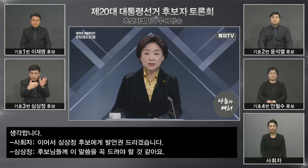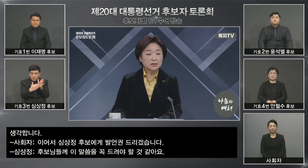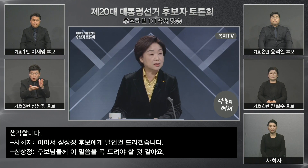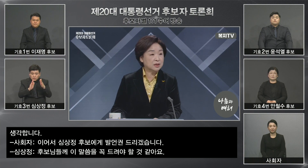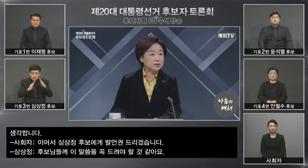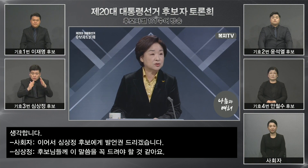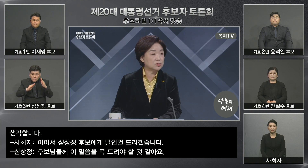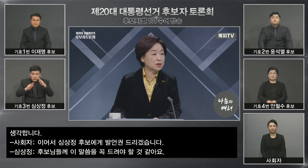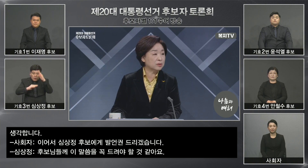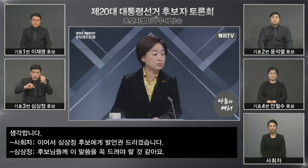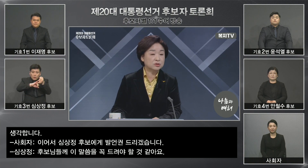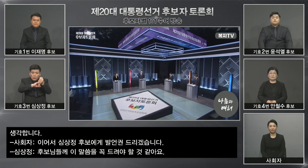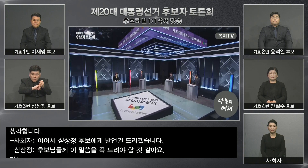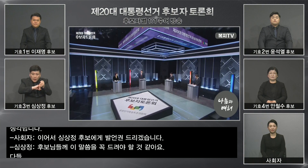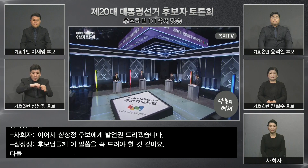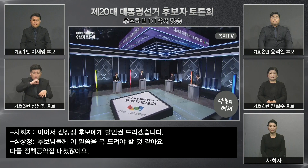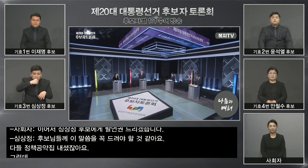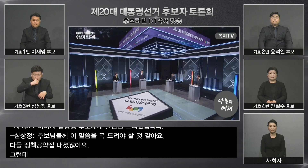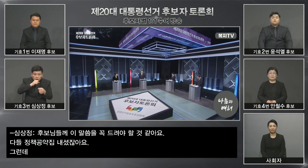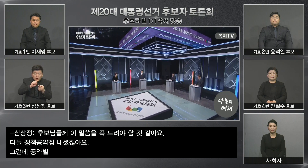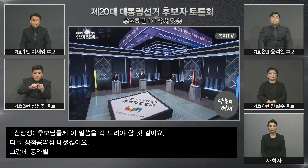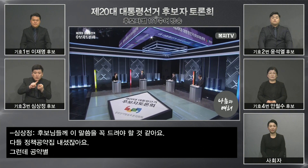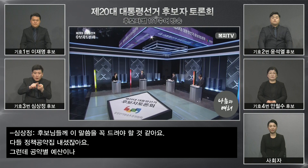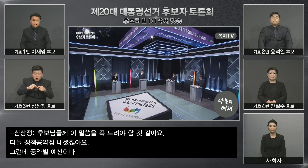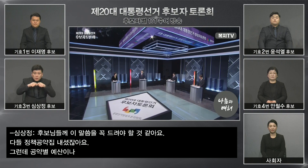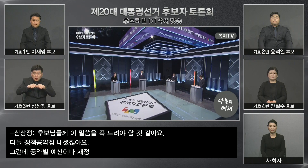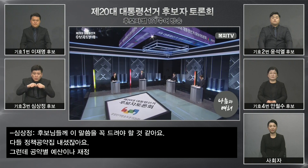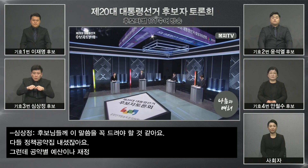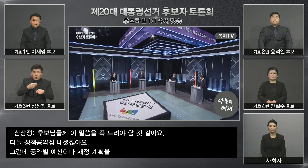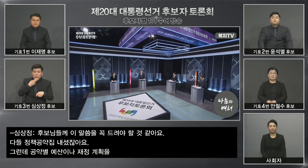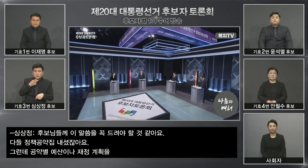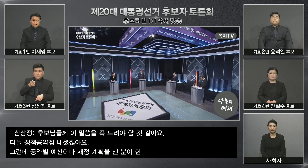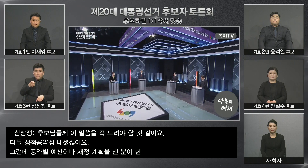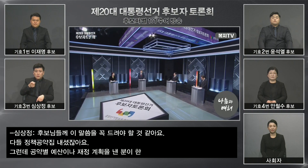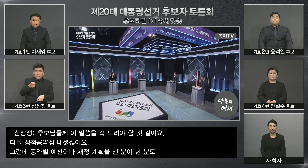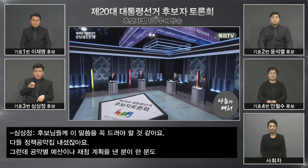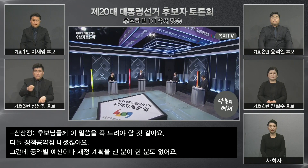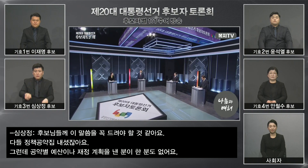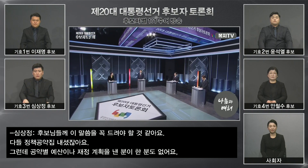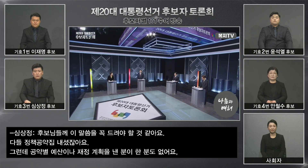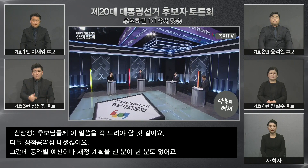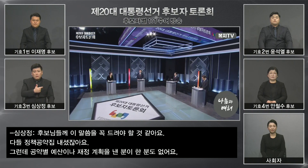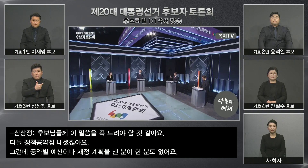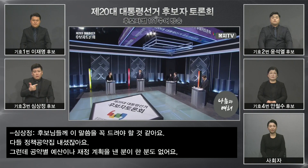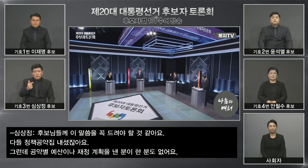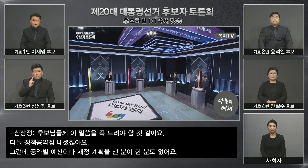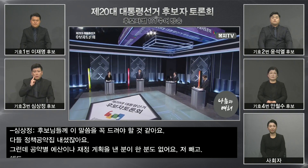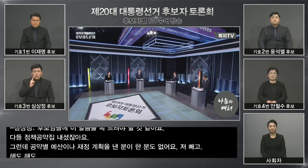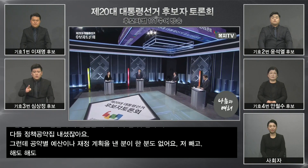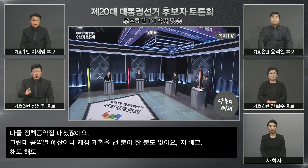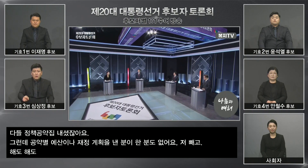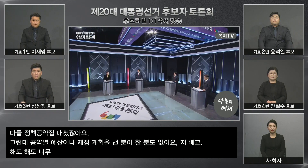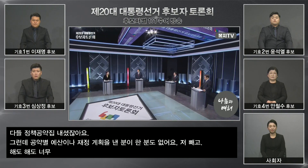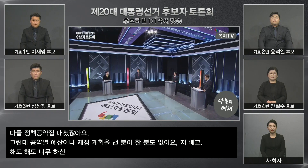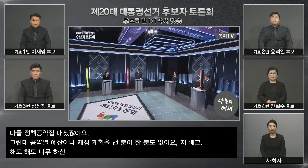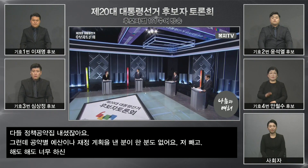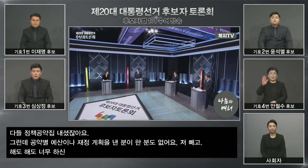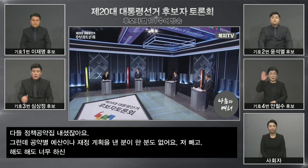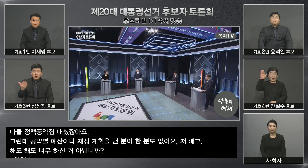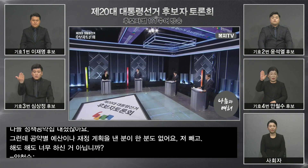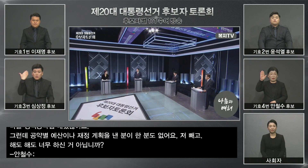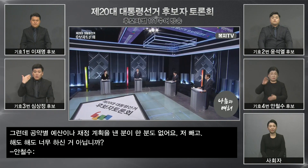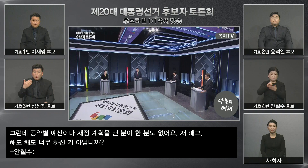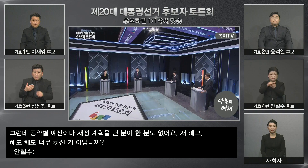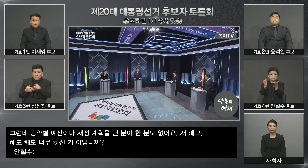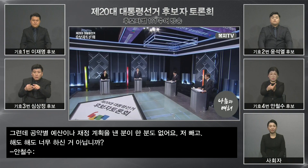공약별 예산이나 재정계획 낸 분은 한 분도 없어요, 저 빼고. 해도 너무하신 거 아닙니까? 저 지난번에 냈습니다. 제가 못